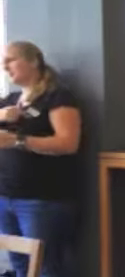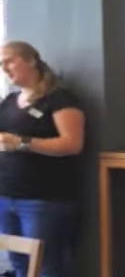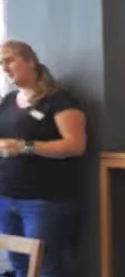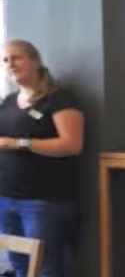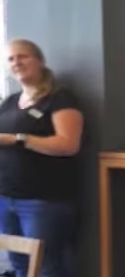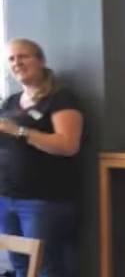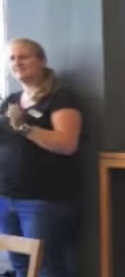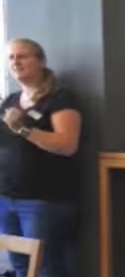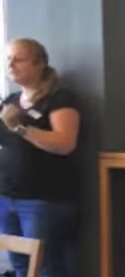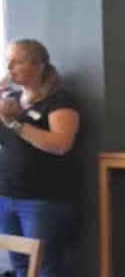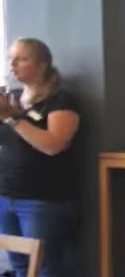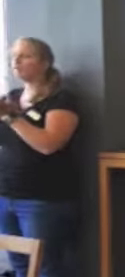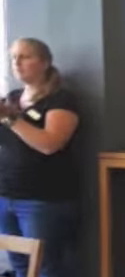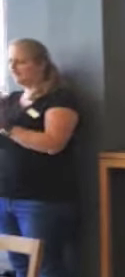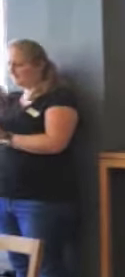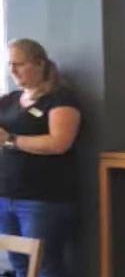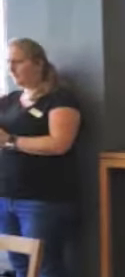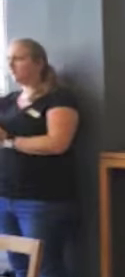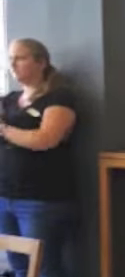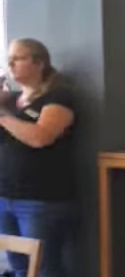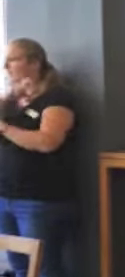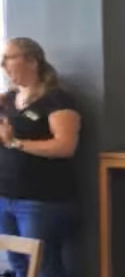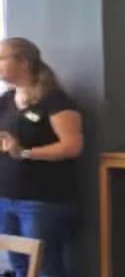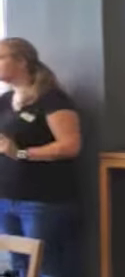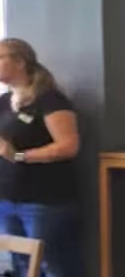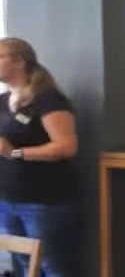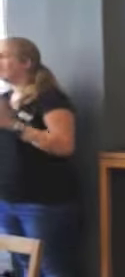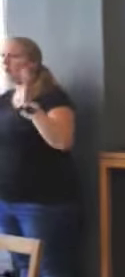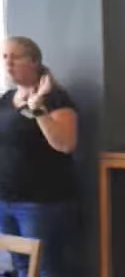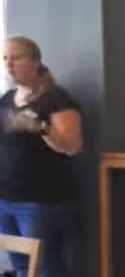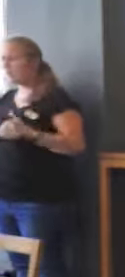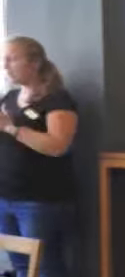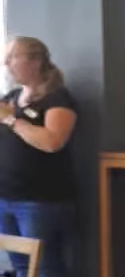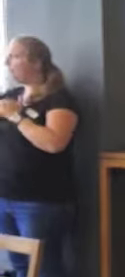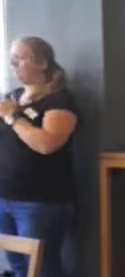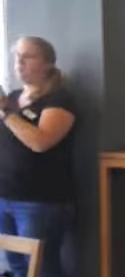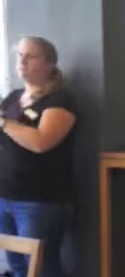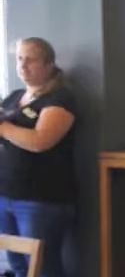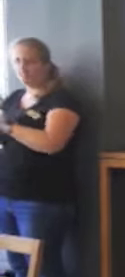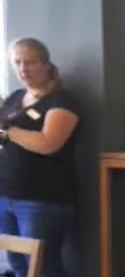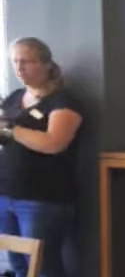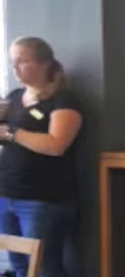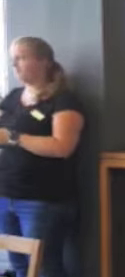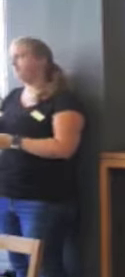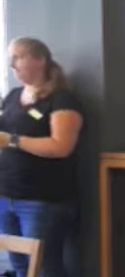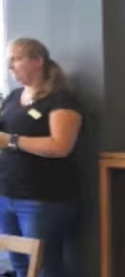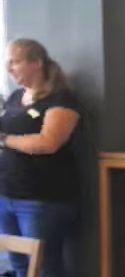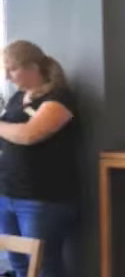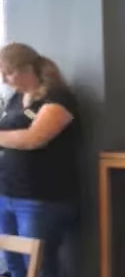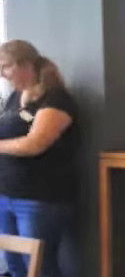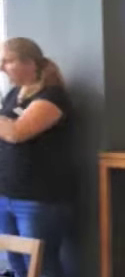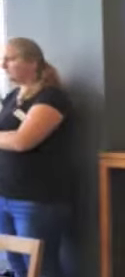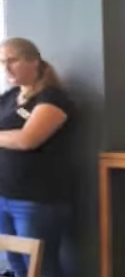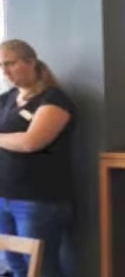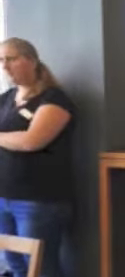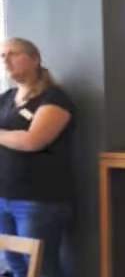det är att varje individ som kommer till oss som kan ha varit väldigt långt ifrån arbetsmarknaden, jag brinner för de människorna, det är att de